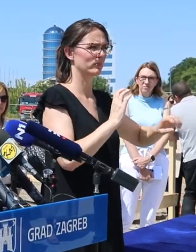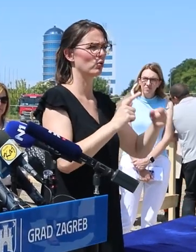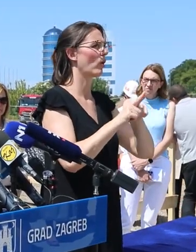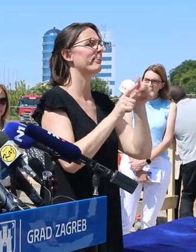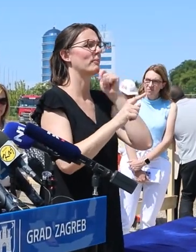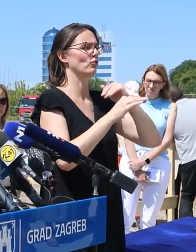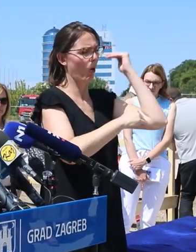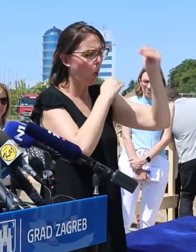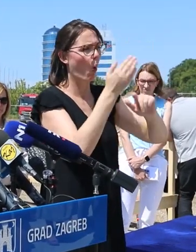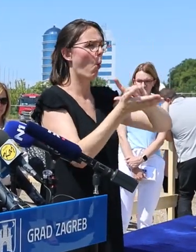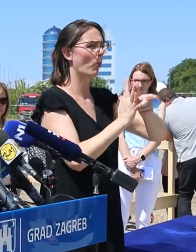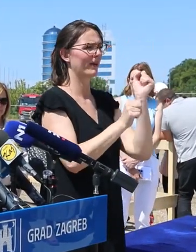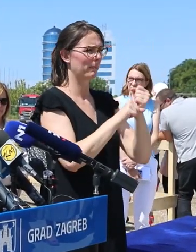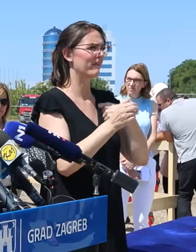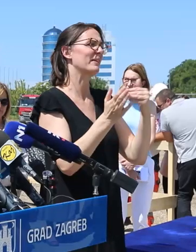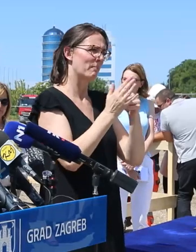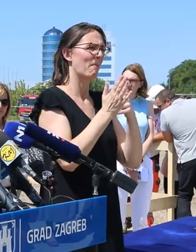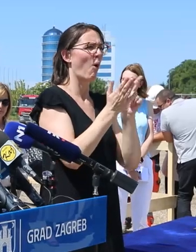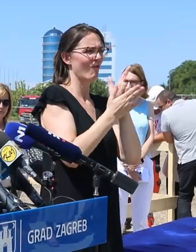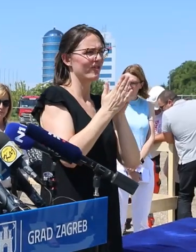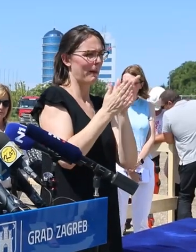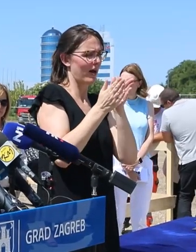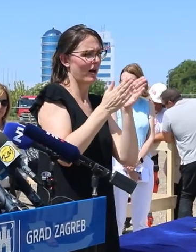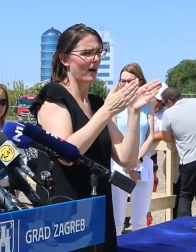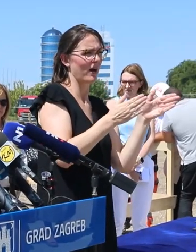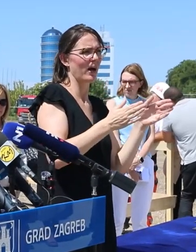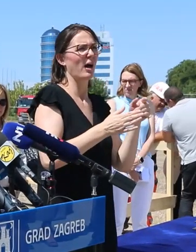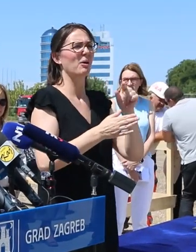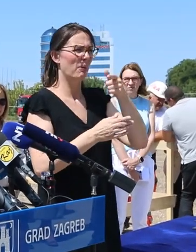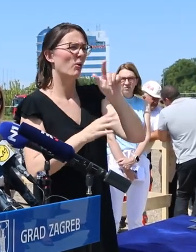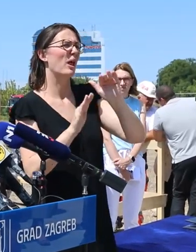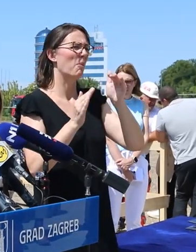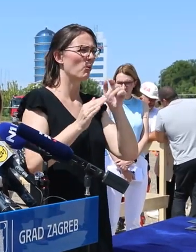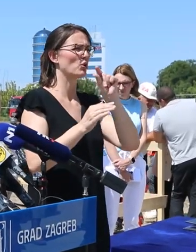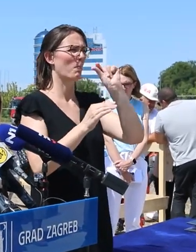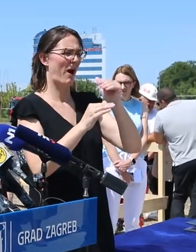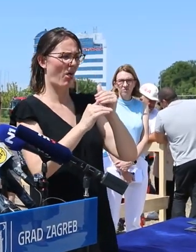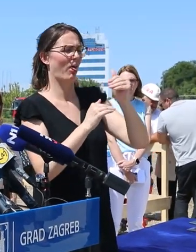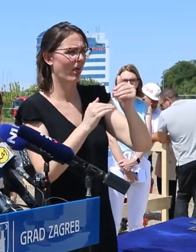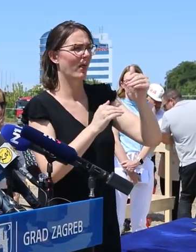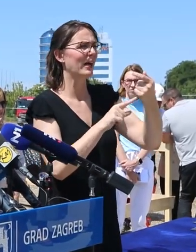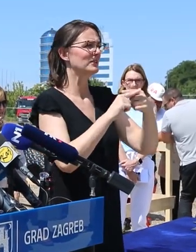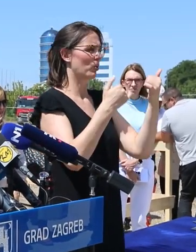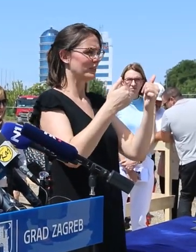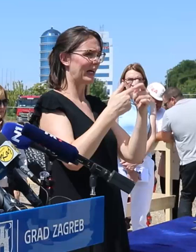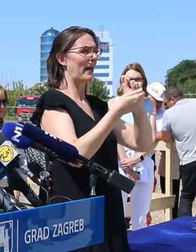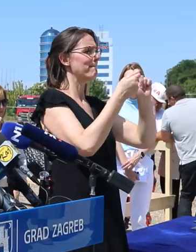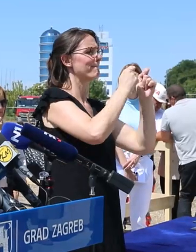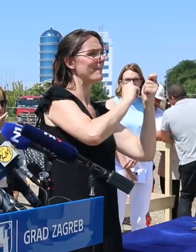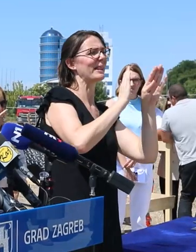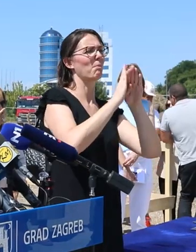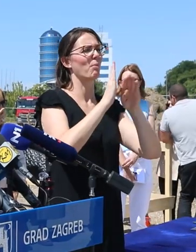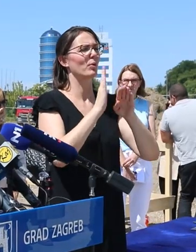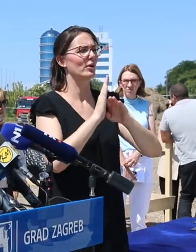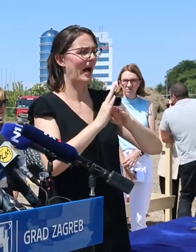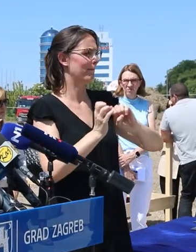preko noći, nego treba neko vrijeme da se to uspostavi, tako da možda tu dođe onda do nekih preskoka, jer se trenutno mijenjaju programi odvoza za određeni